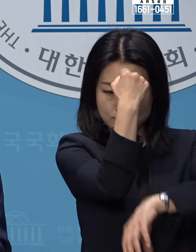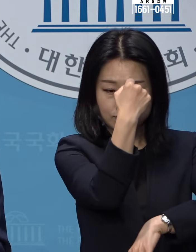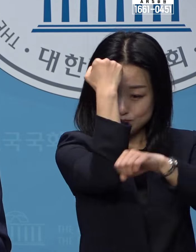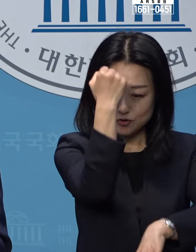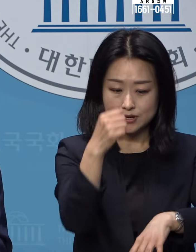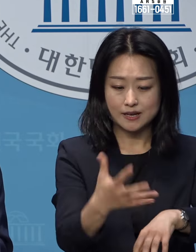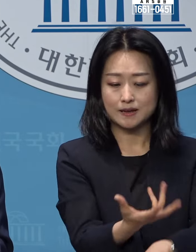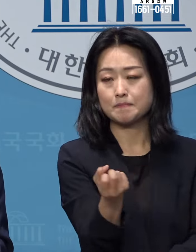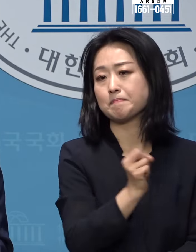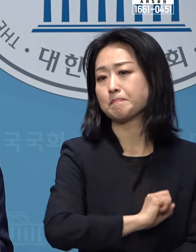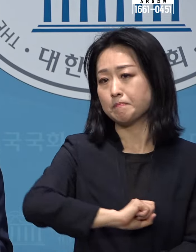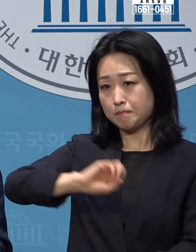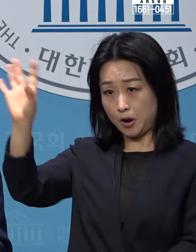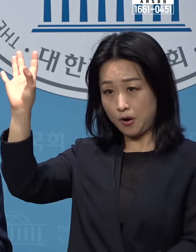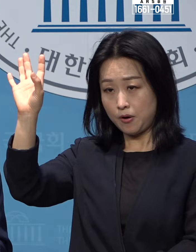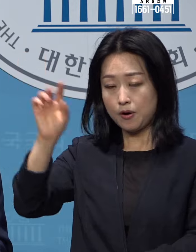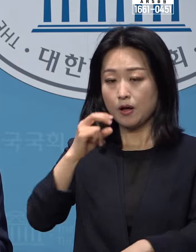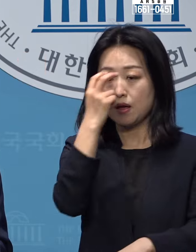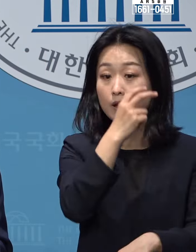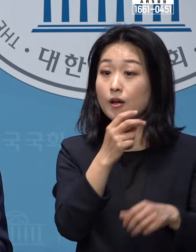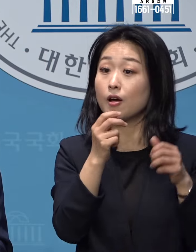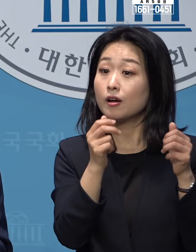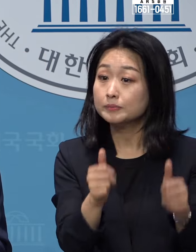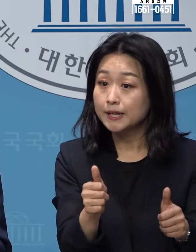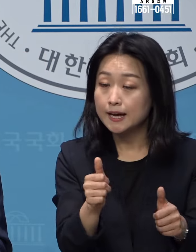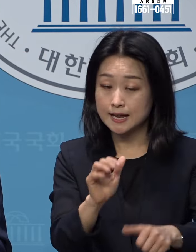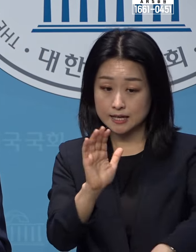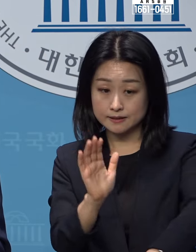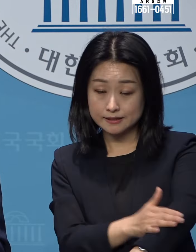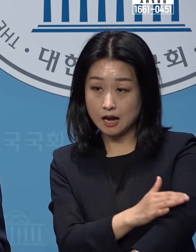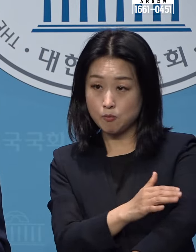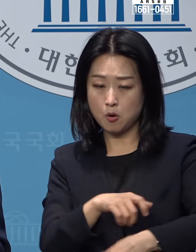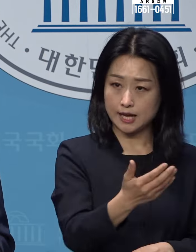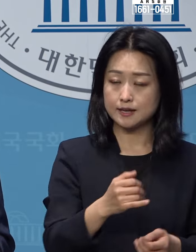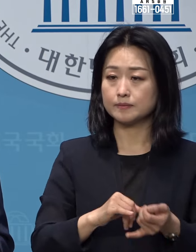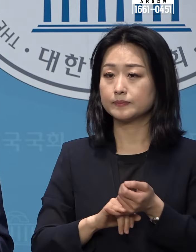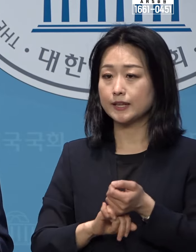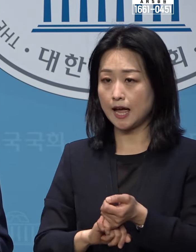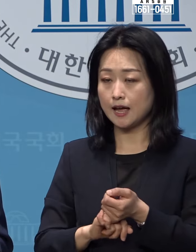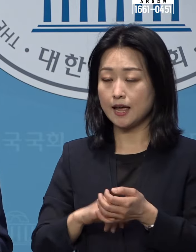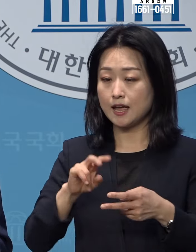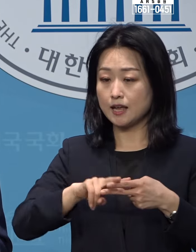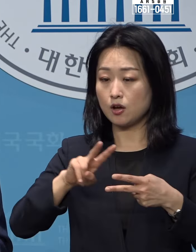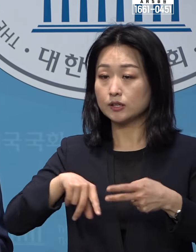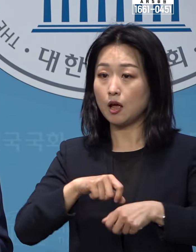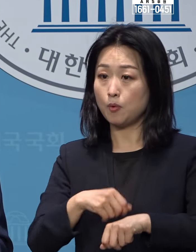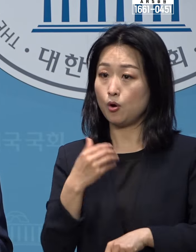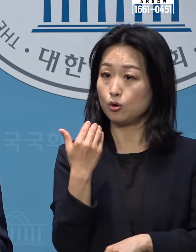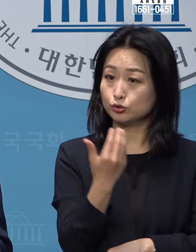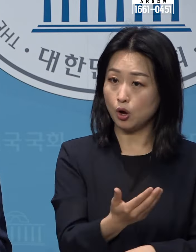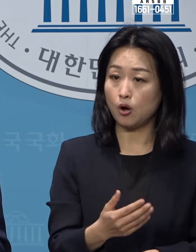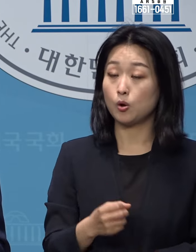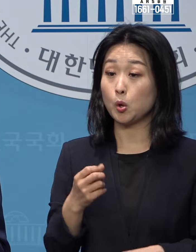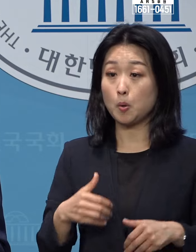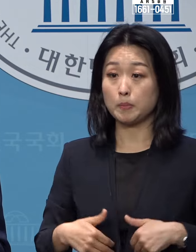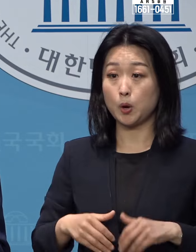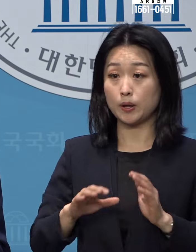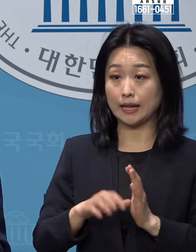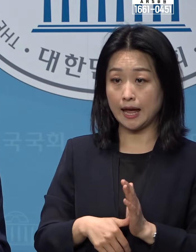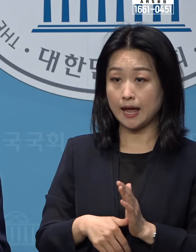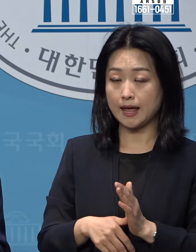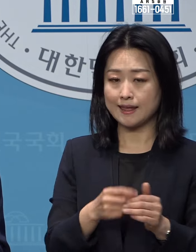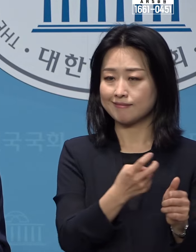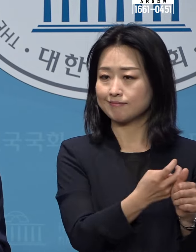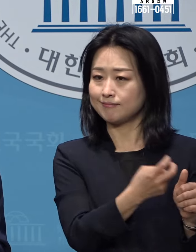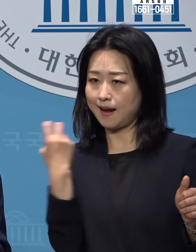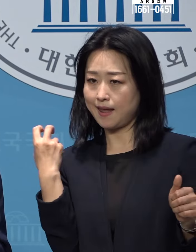발본색원하겠습니다. 그리고 검사들의 책임을 엄중하게 묻겠습니다. 형사처벌은 물론이고 필요하다면